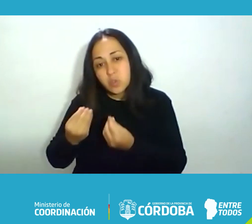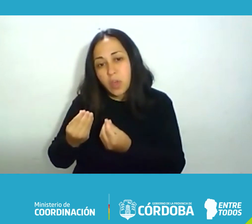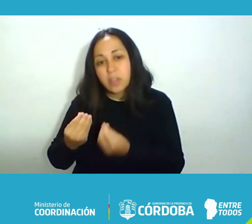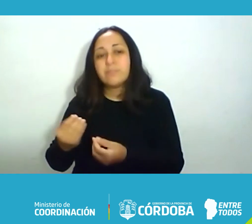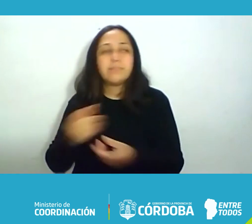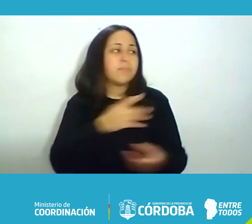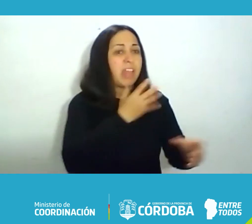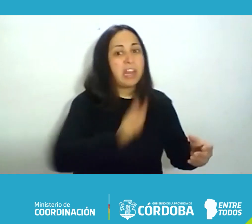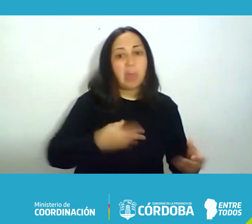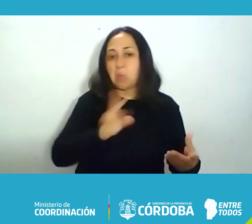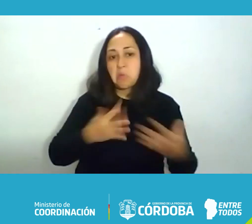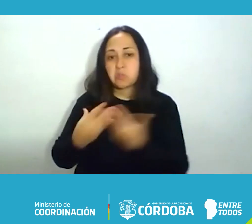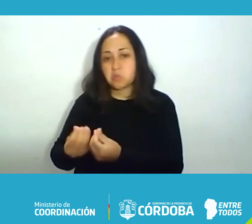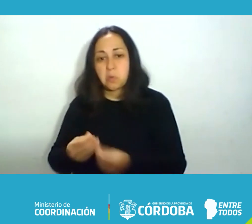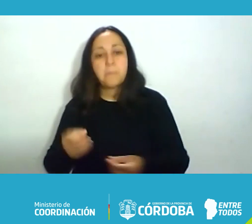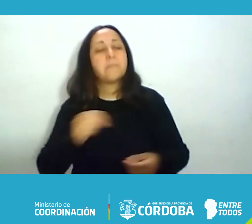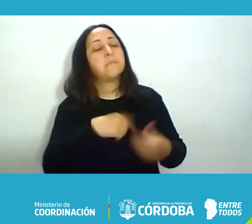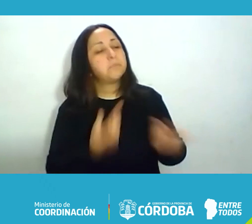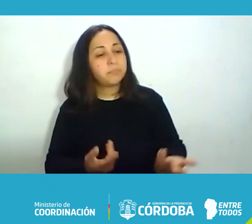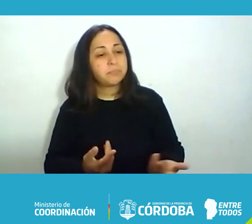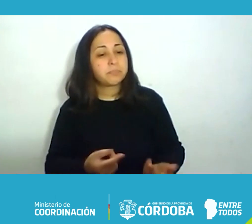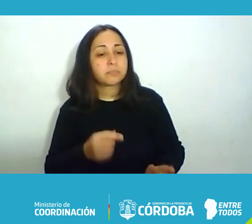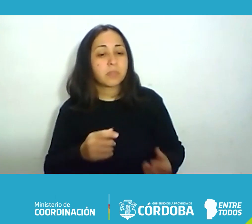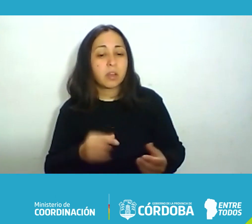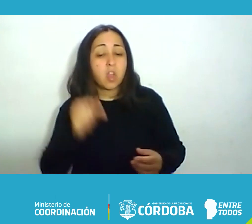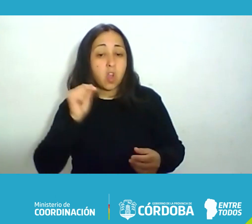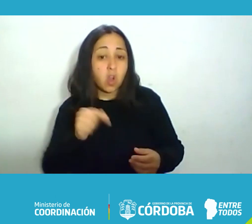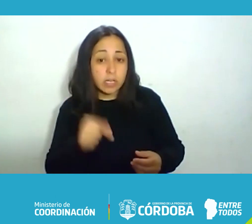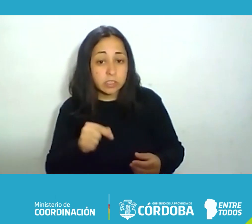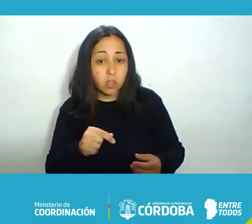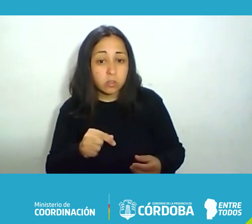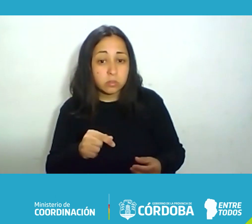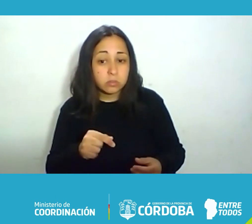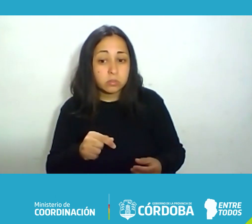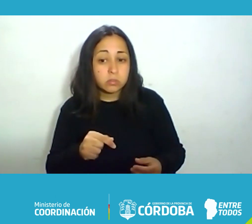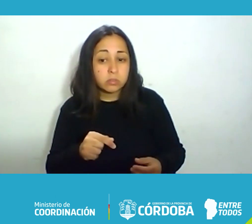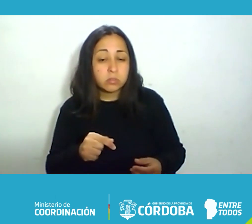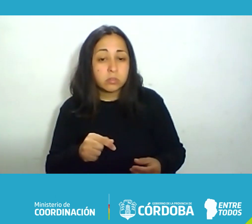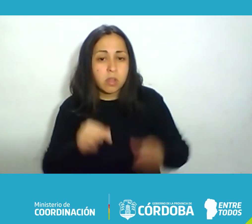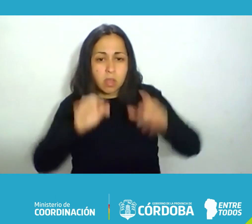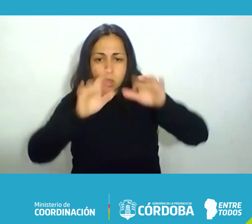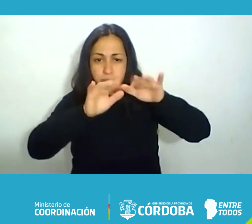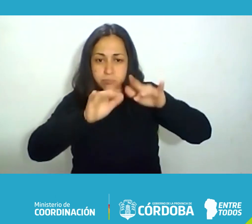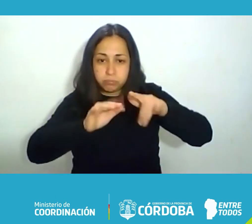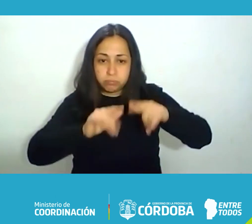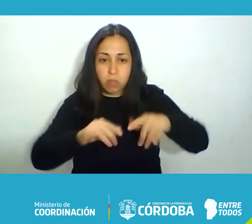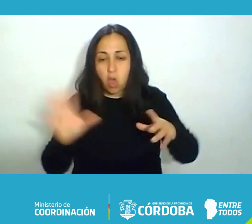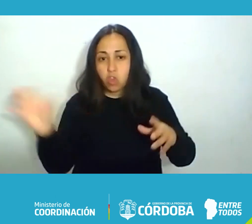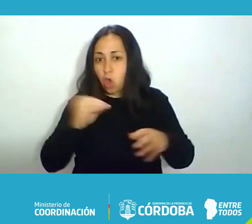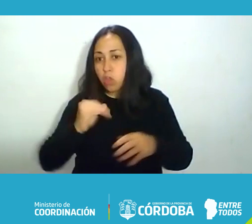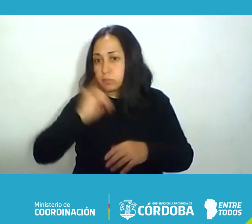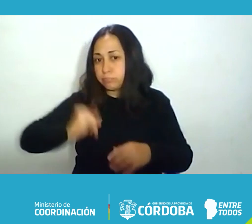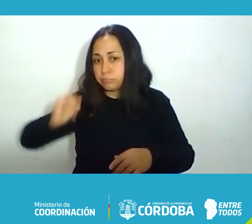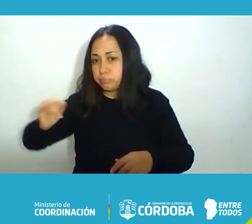Estado no hizo. Con esto estarían terminadas la transcripción de todas las